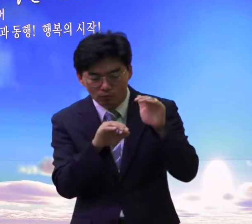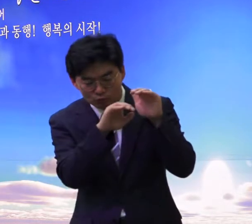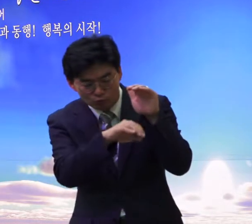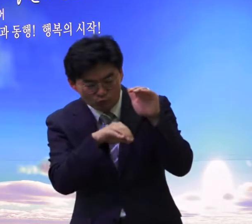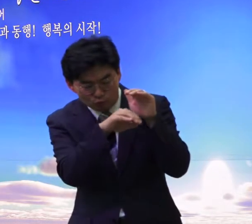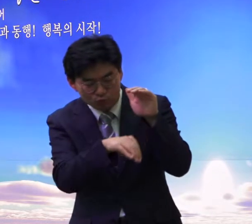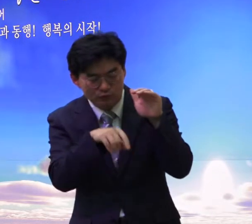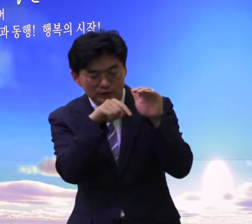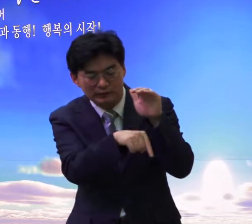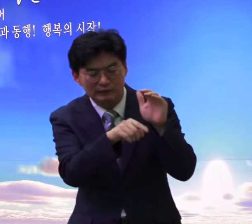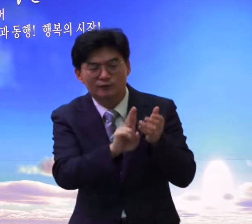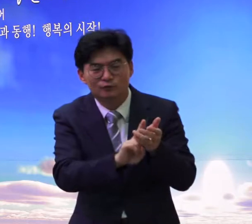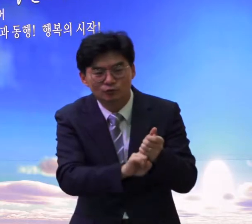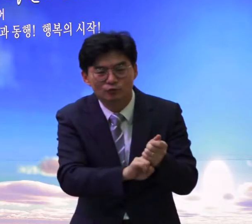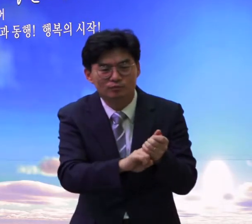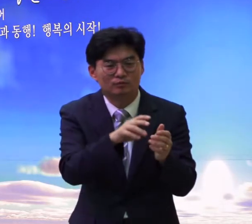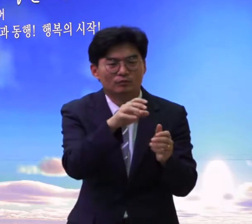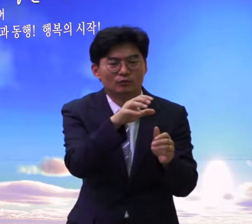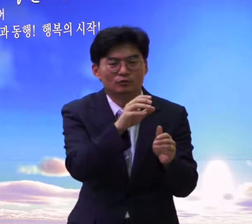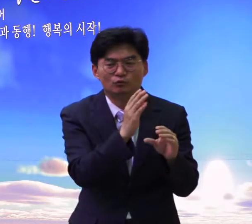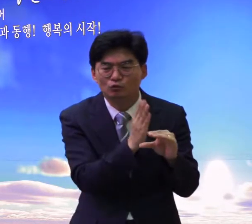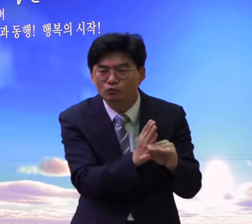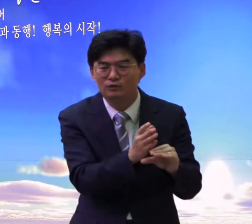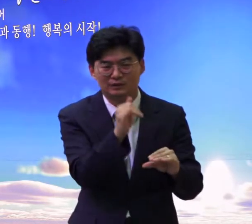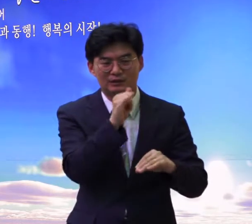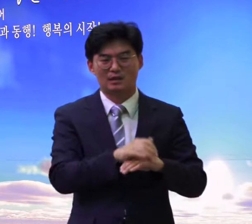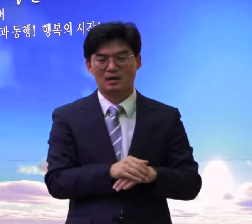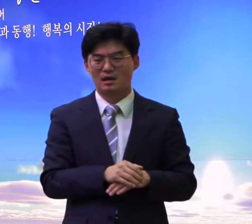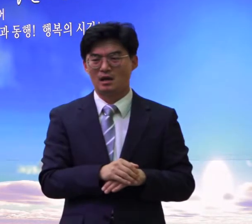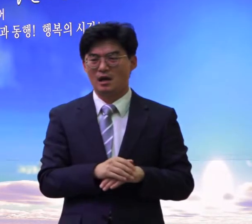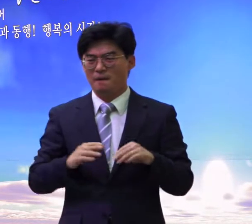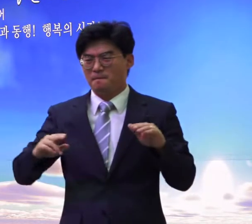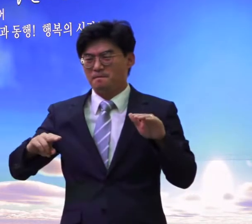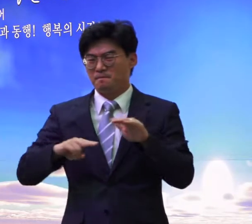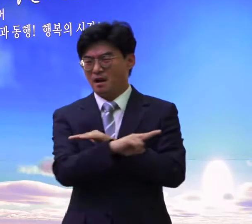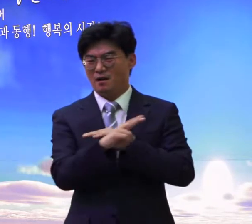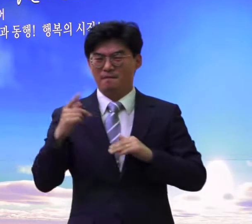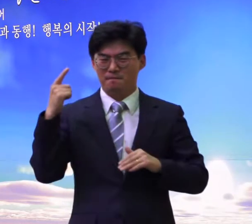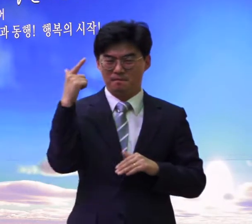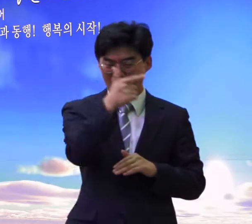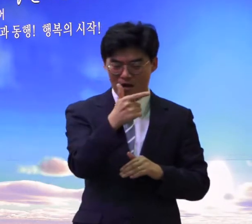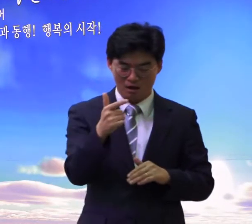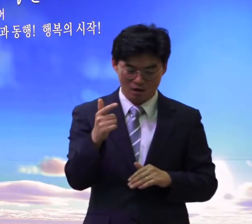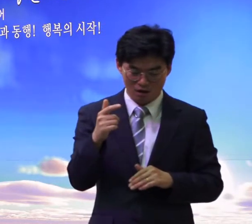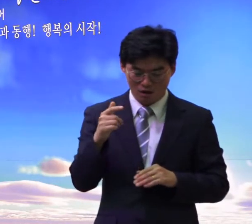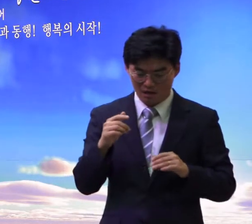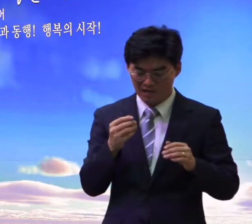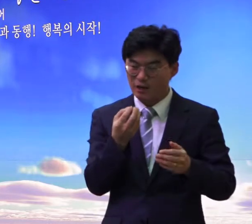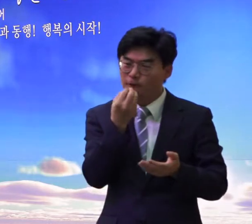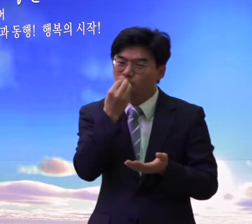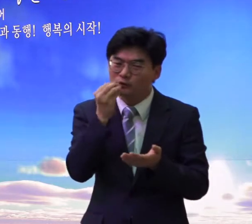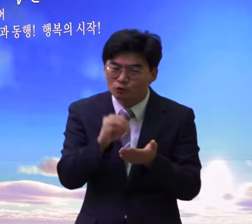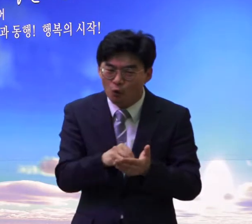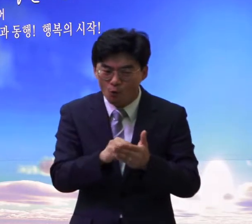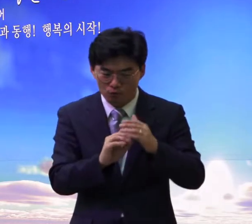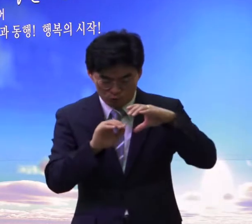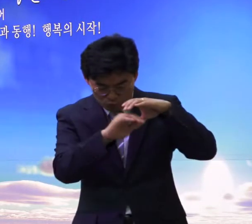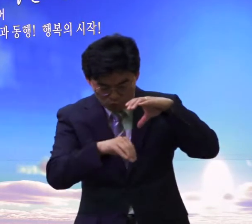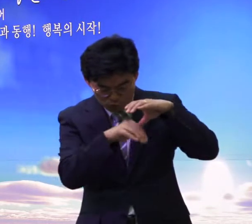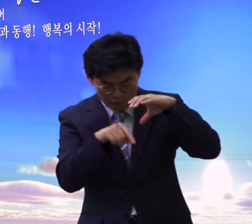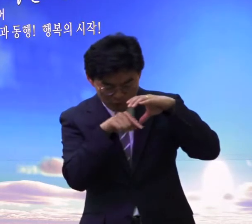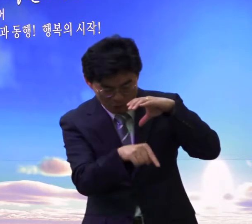시편이 오늘 시편 57편입니다. 다윗이 아둘람 굴 속에 피신해 있을 때에 이 시를 지었습니다.